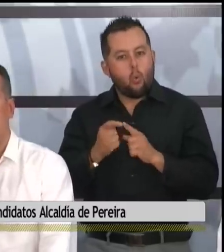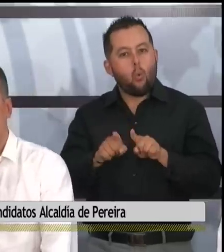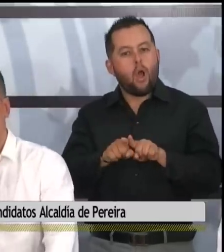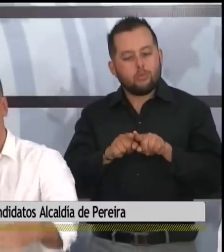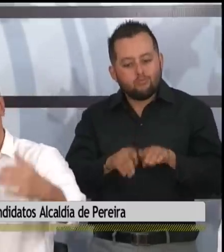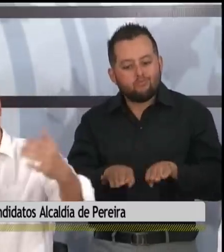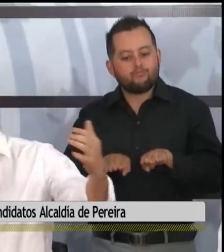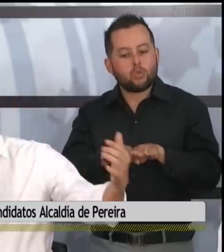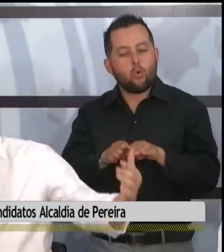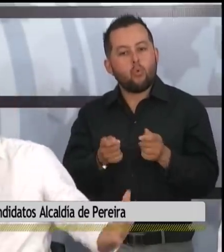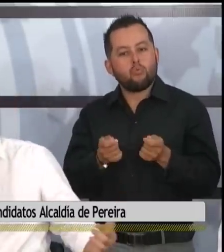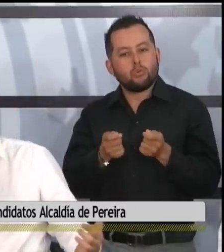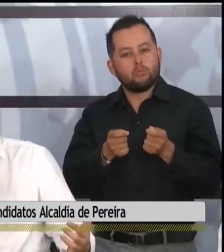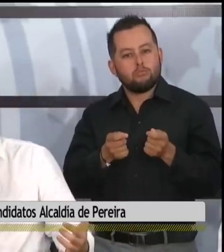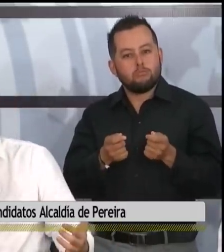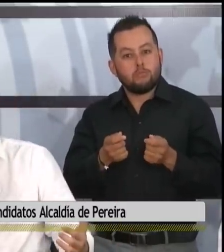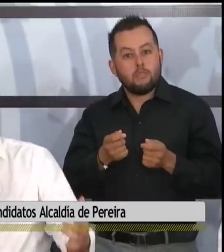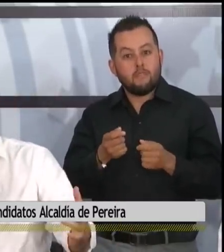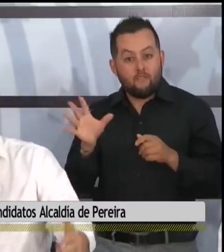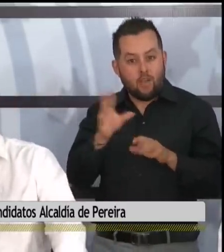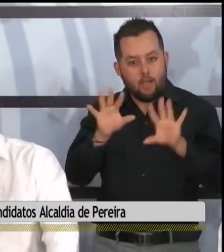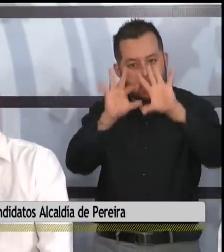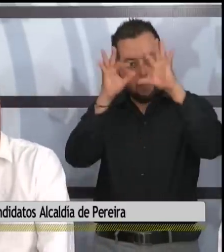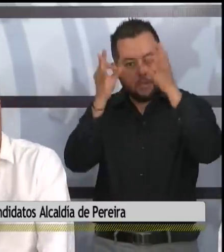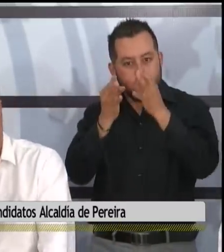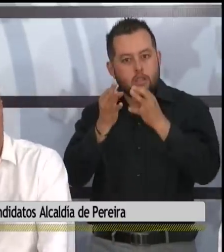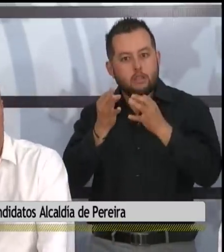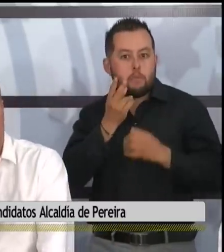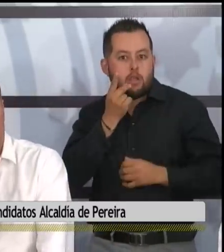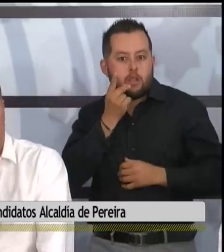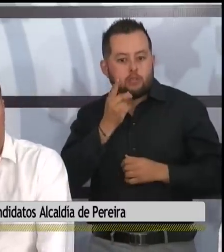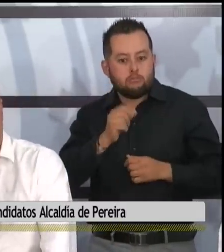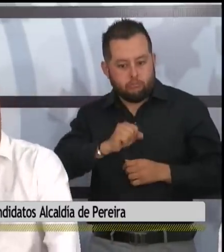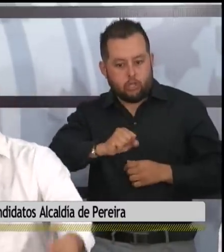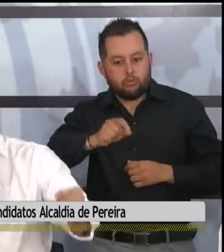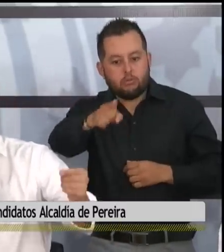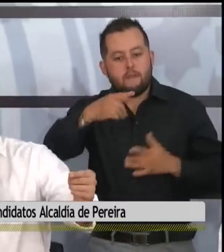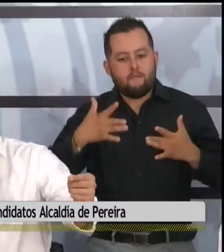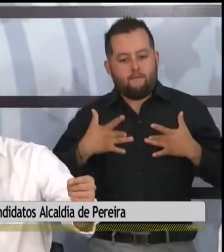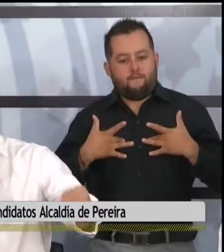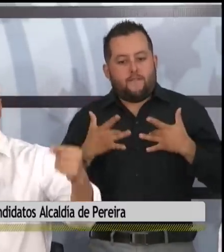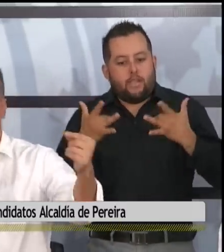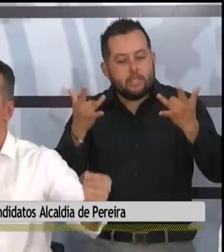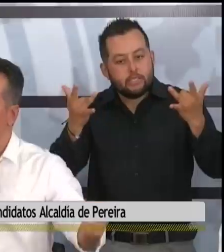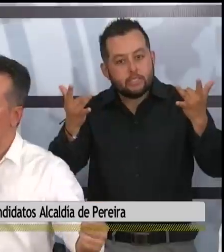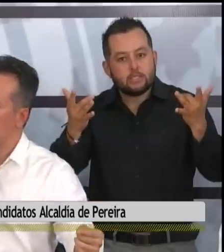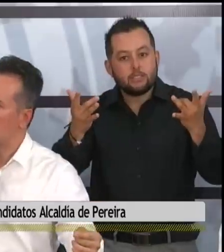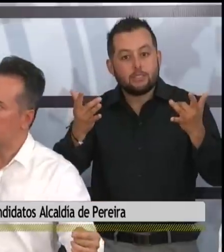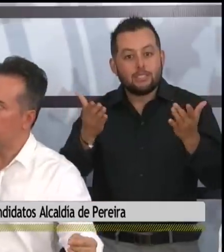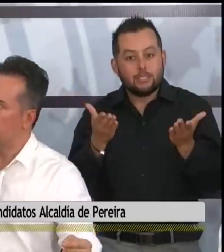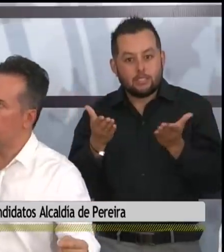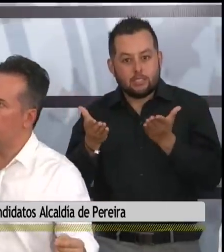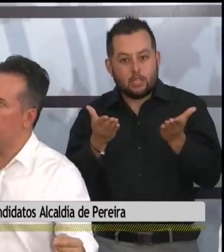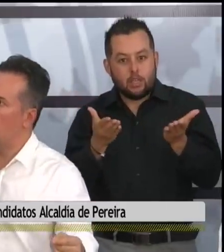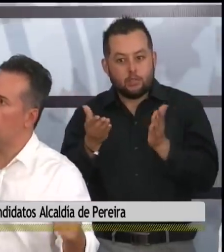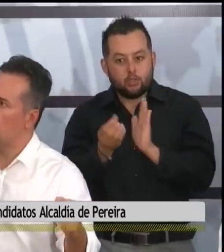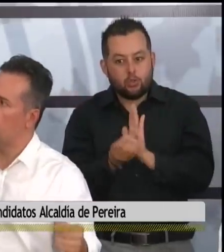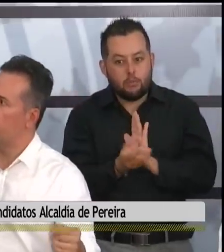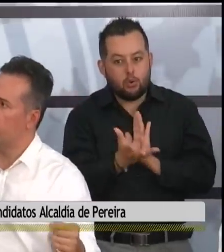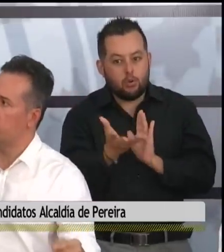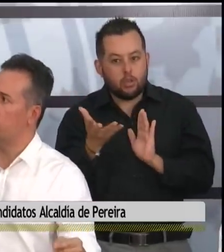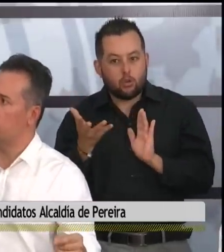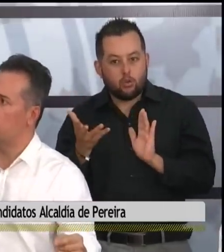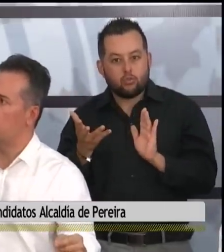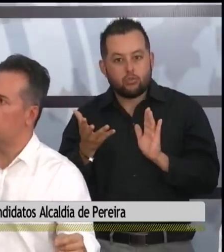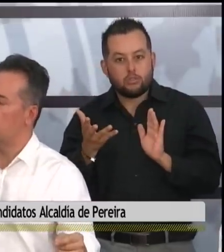donde todas las familias pereiranas tengan derecho a la felicidad, donde los servicios públicos se presten de manera oportuna